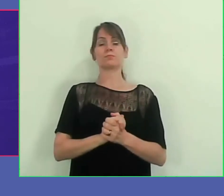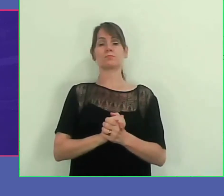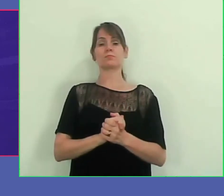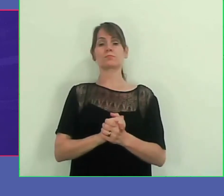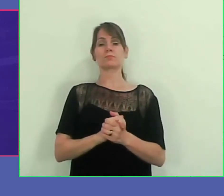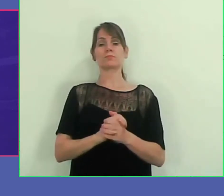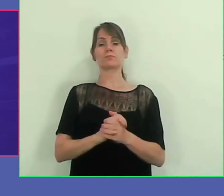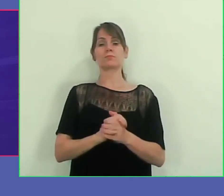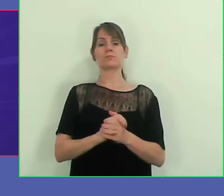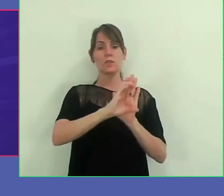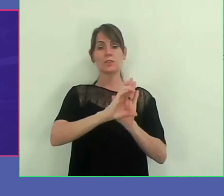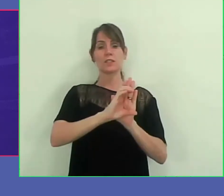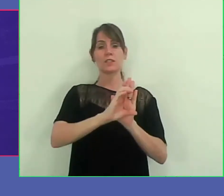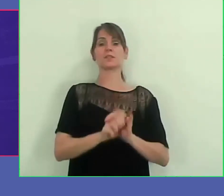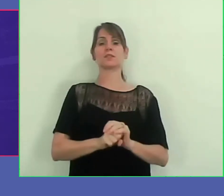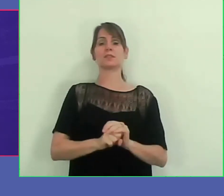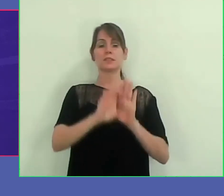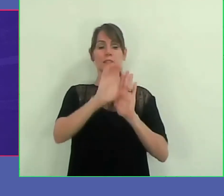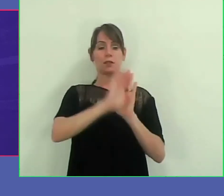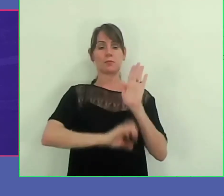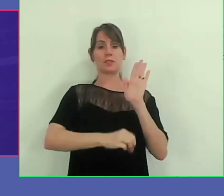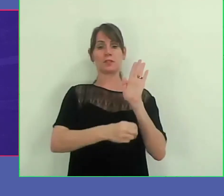olhada em Colossenses 3.